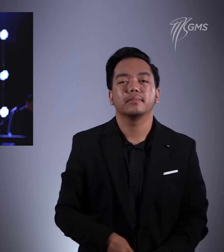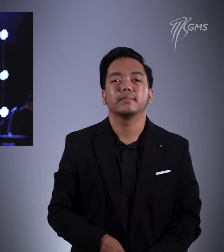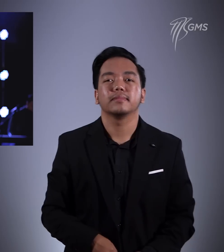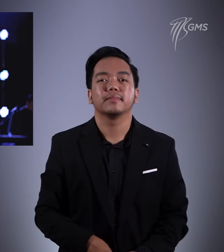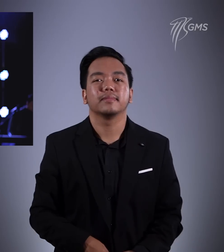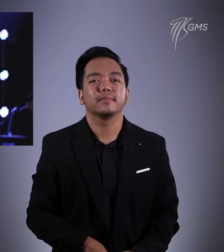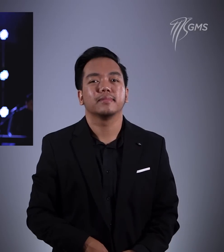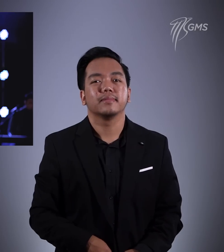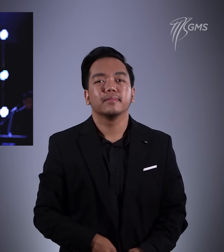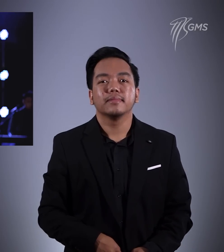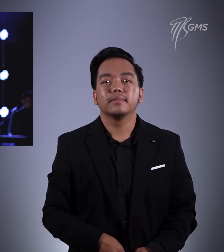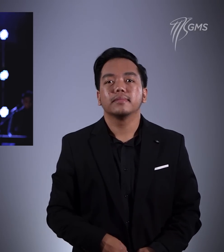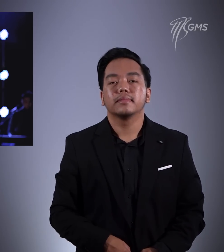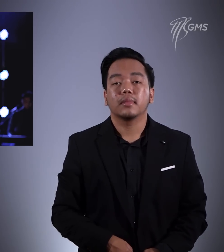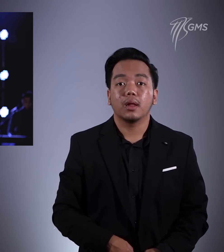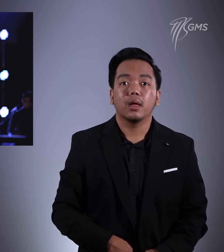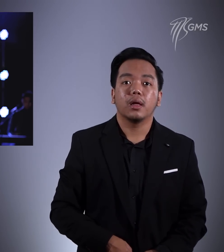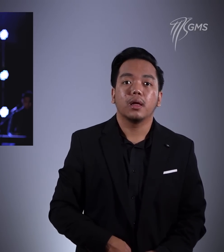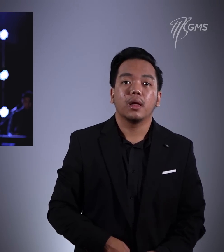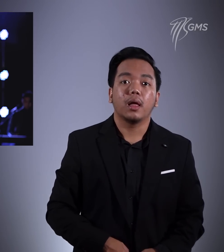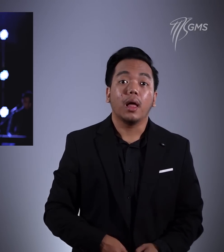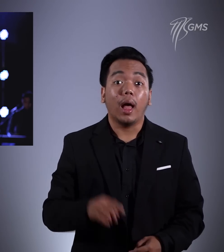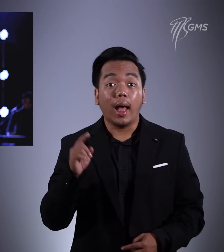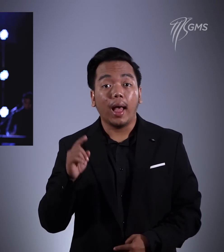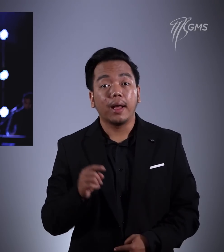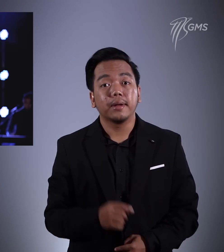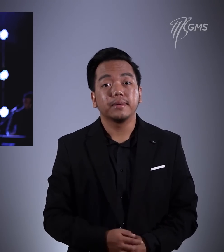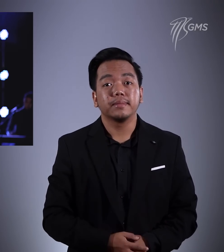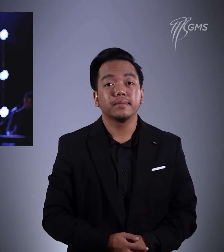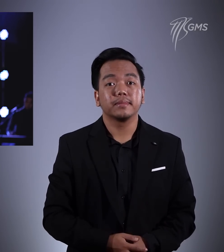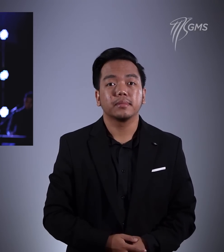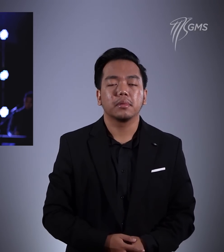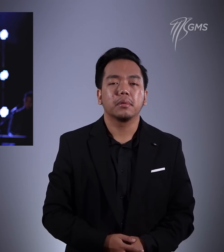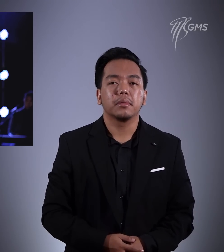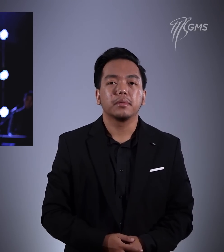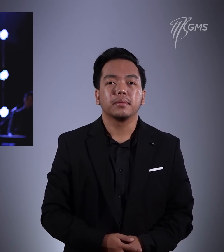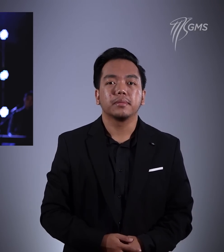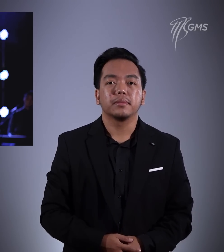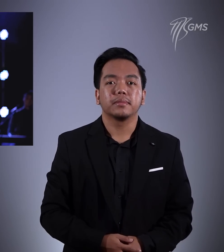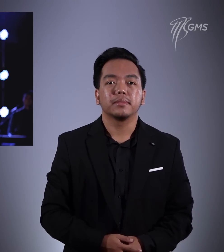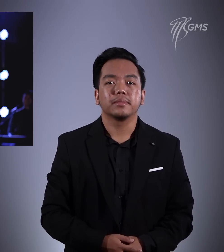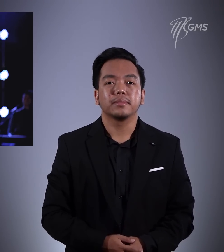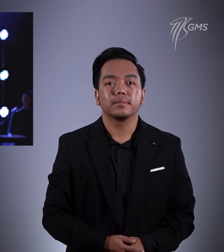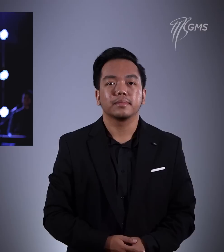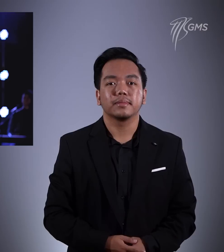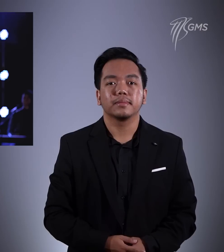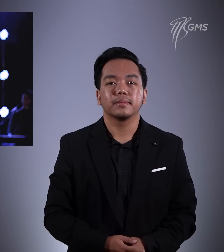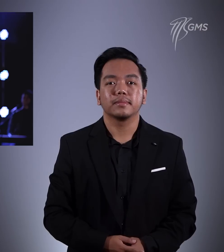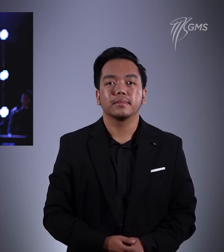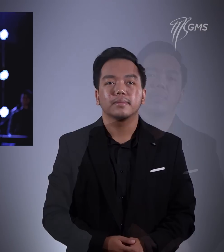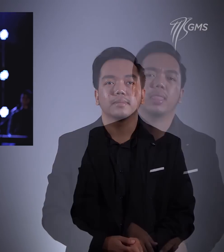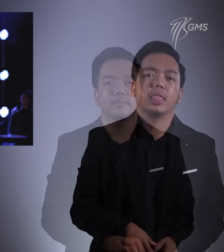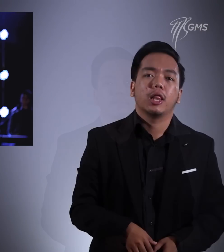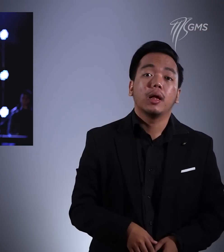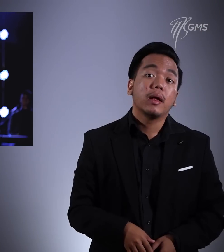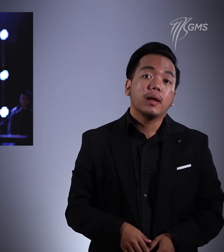cipta lagu seperti itu. Tapi itu yang menceritakan tentang kondisi dunia jikalau putus asa. Ketika sudah terhimpit, maju